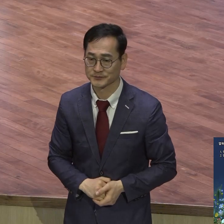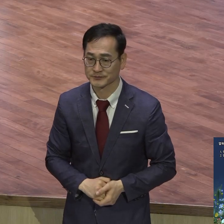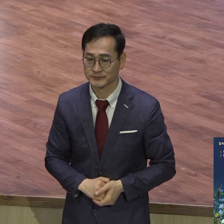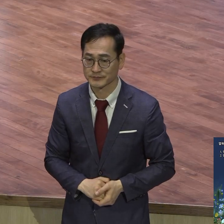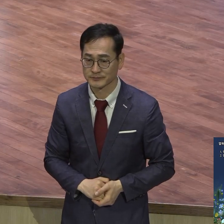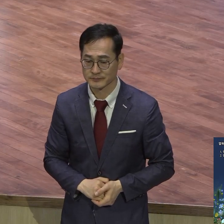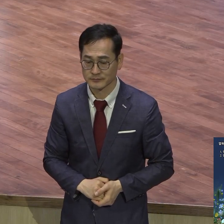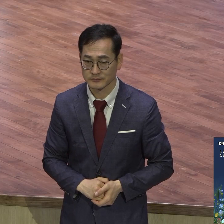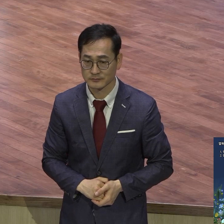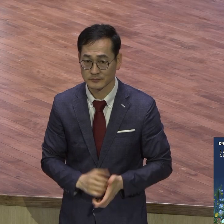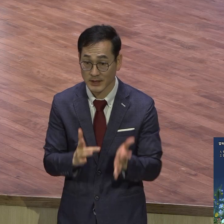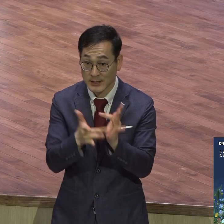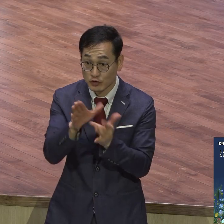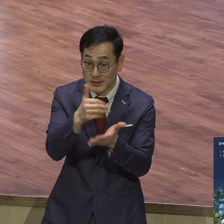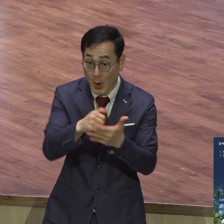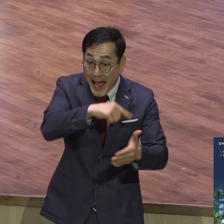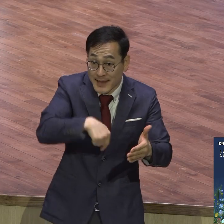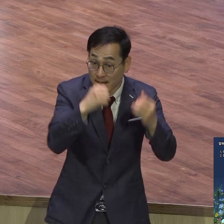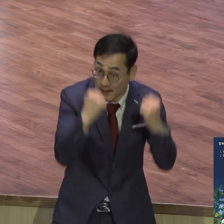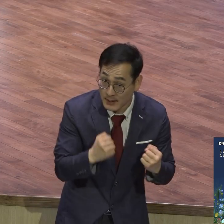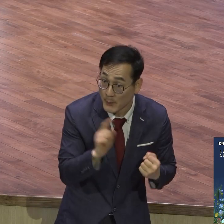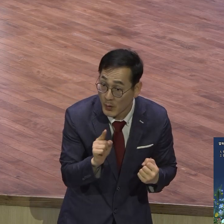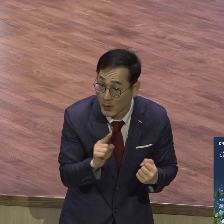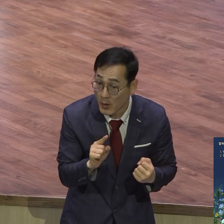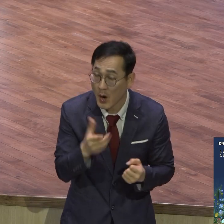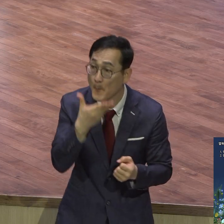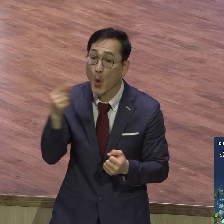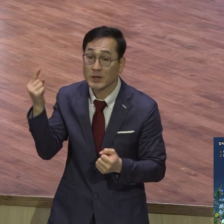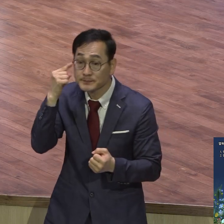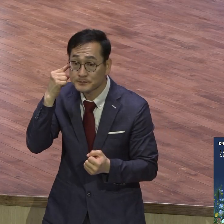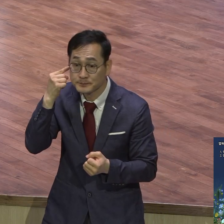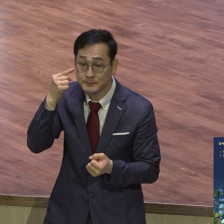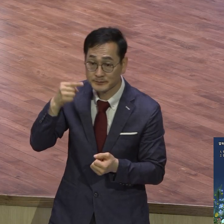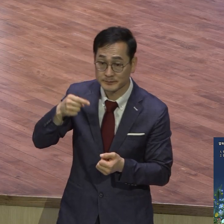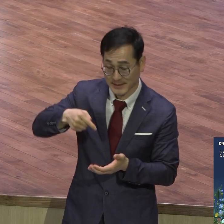이게 무슨 말이에요? 안에 있단 말이에요? 무슨 말이에요? 복음이 각인뿌리 체질